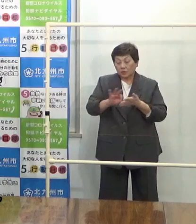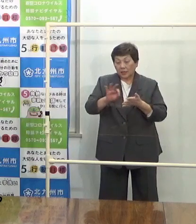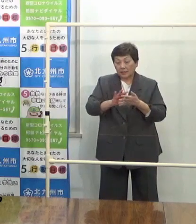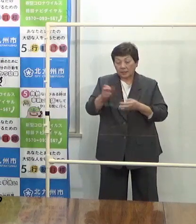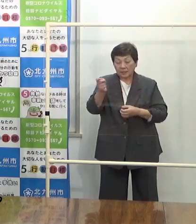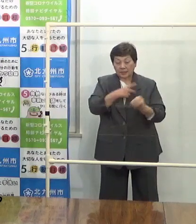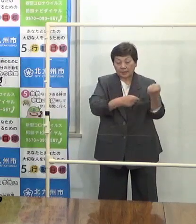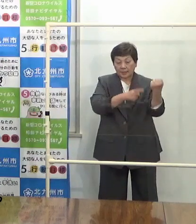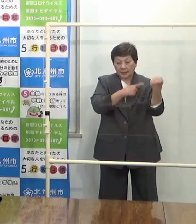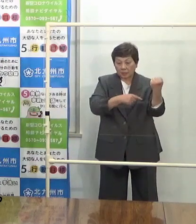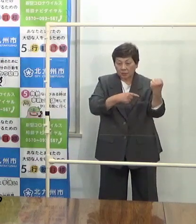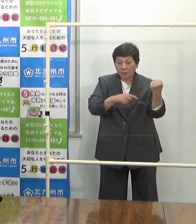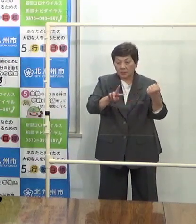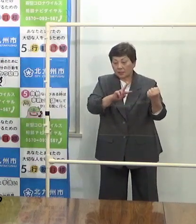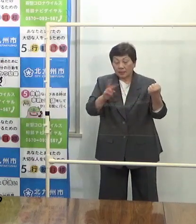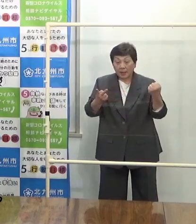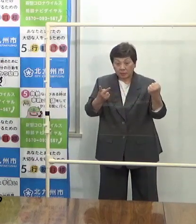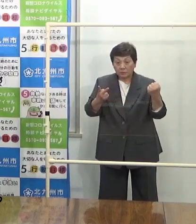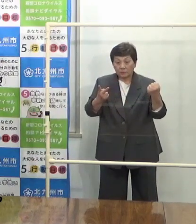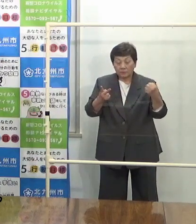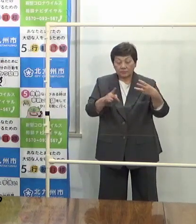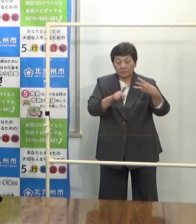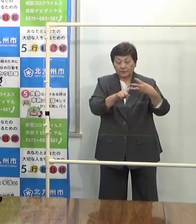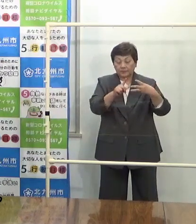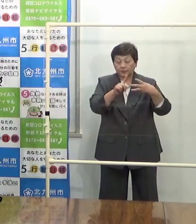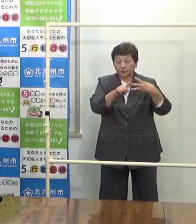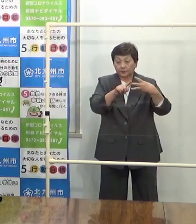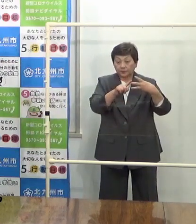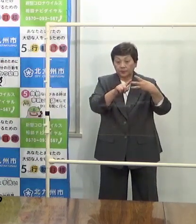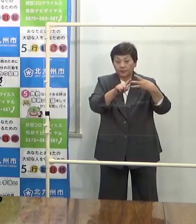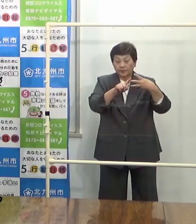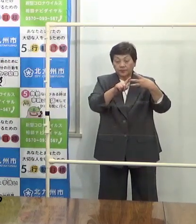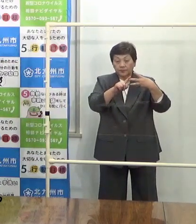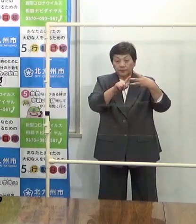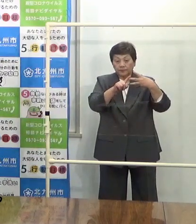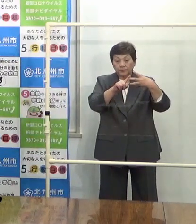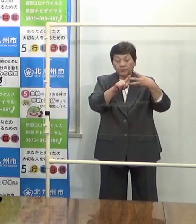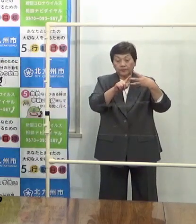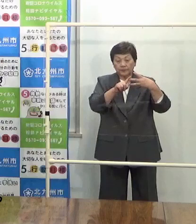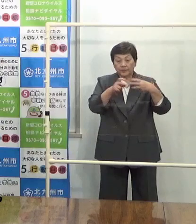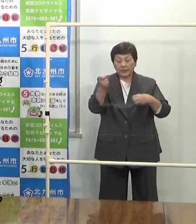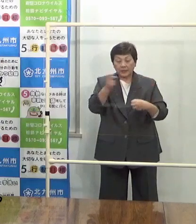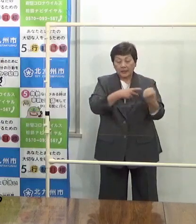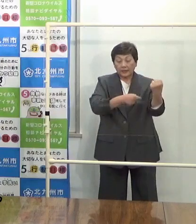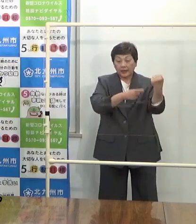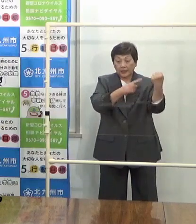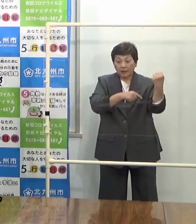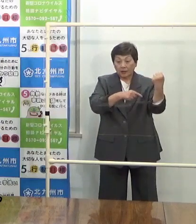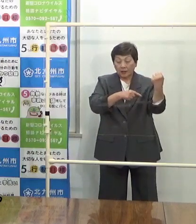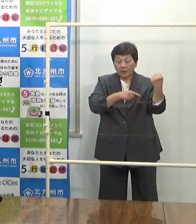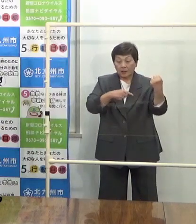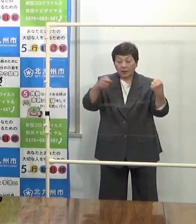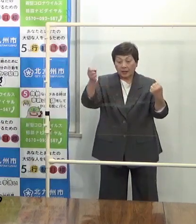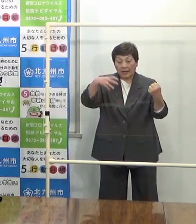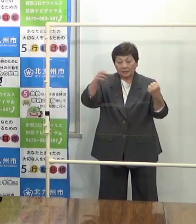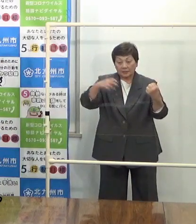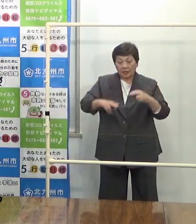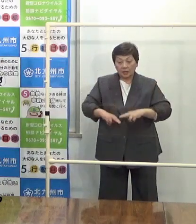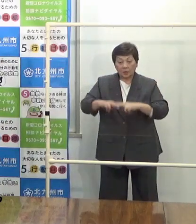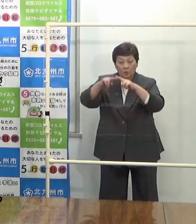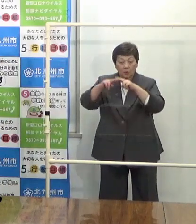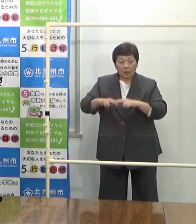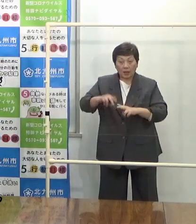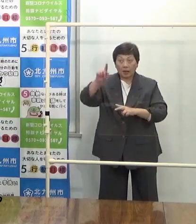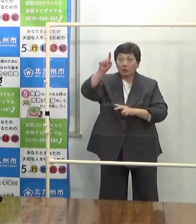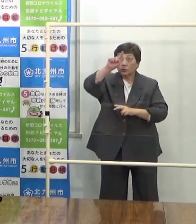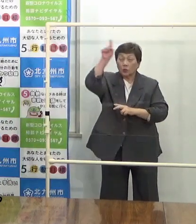エネ利用に切り替えることであります。次にステップ2であります。再エネが持つ発電量が天候に左